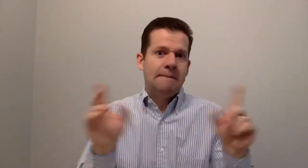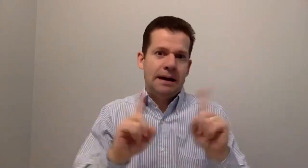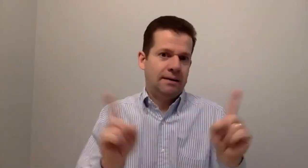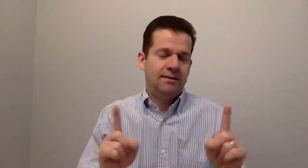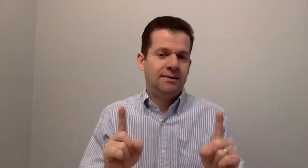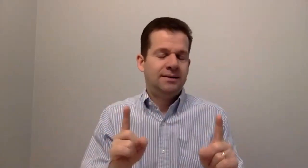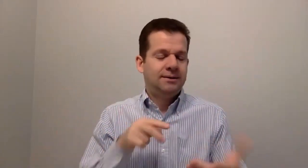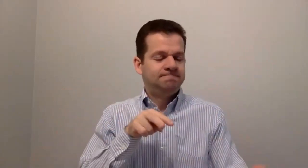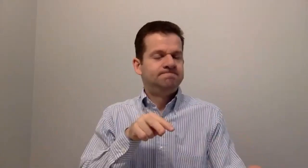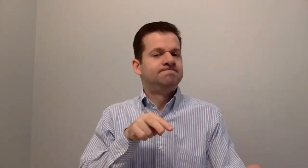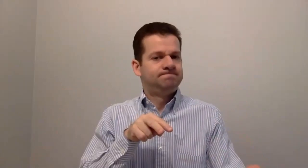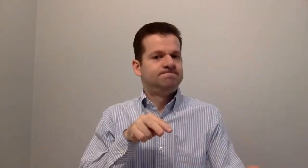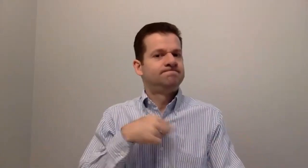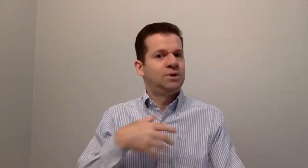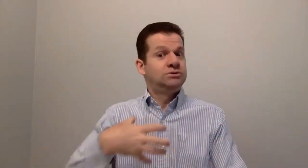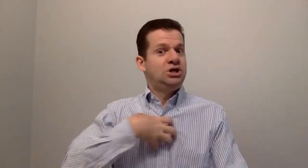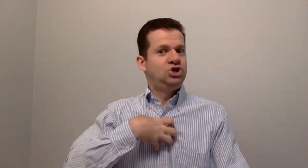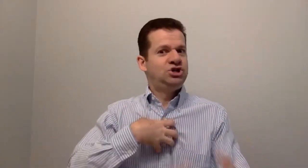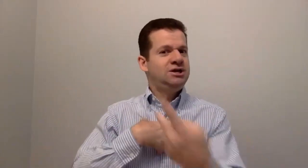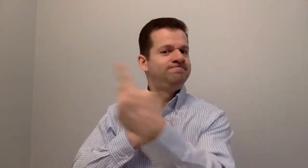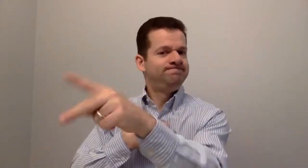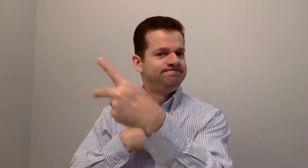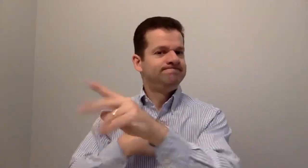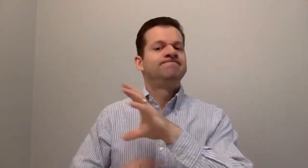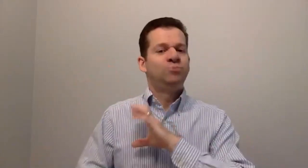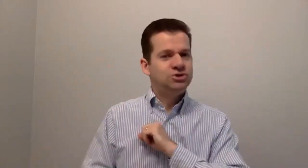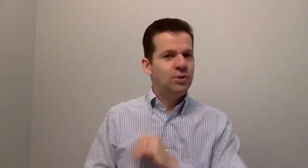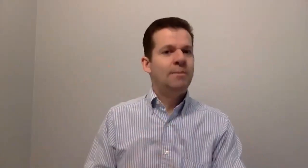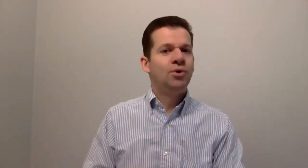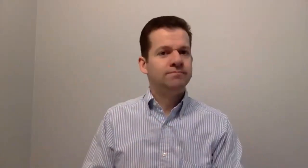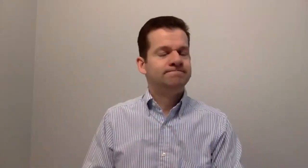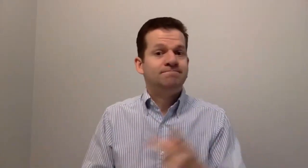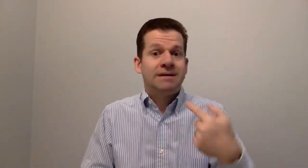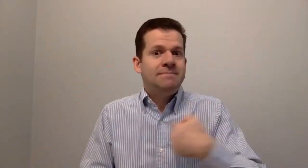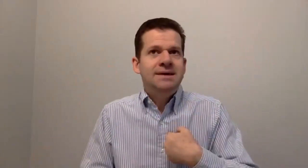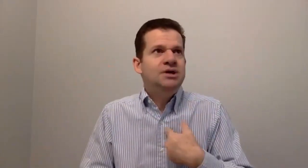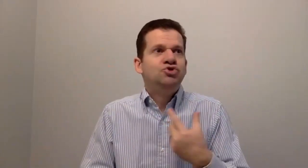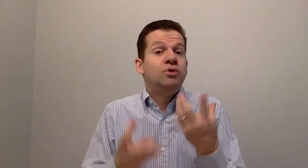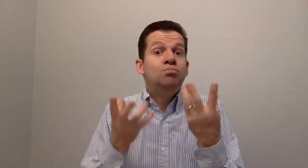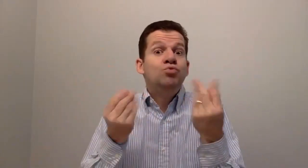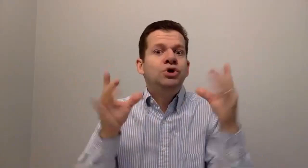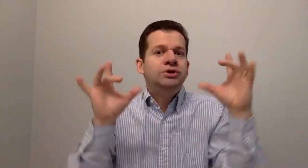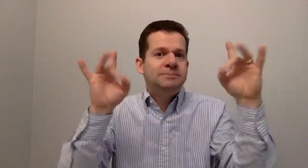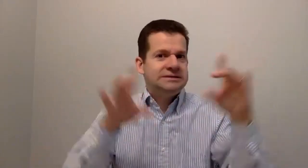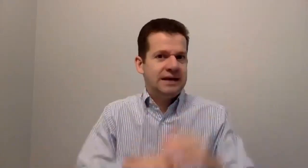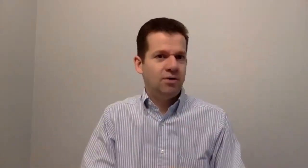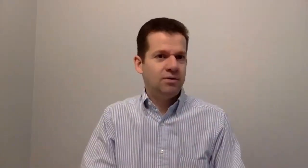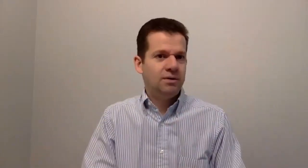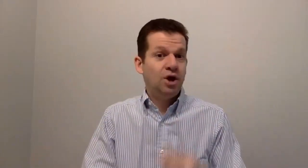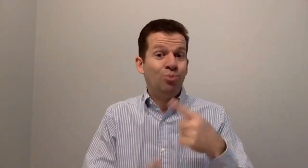reclamar. Eu senti o seu amor. Para mim, isso foi muito especial,